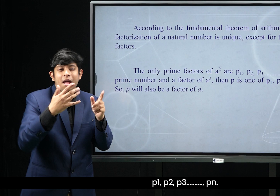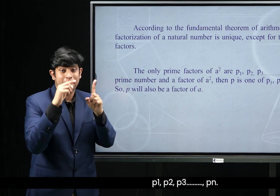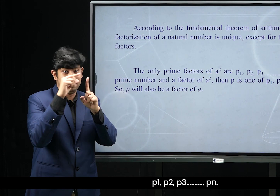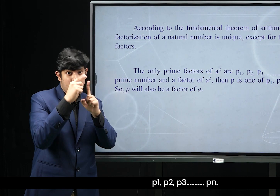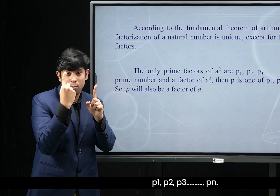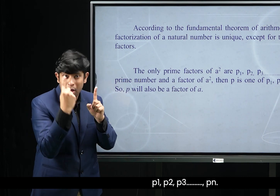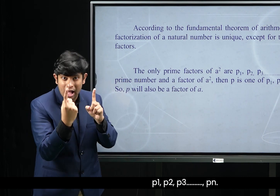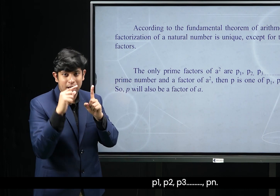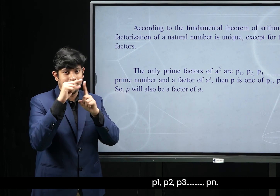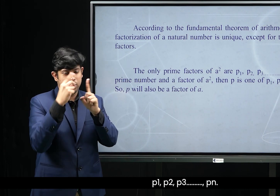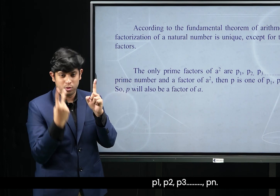Pn.